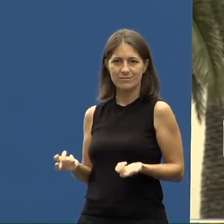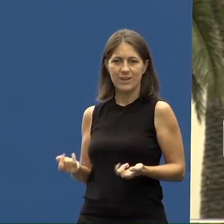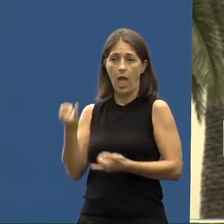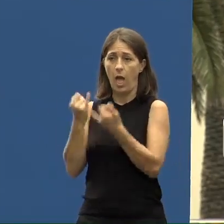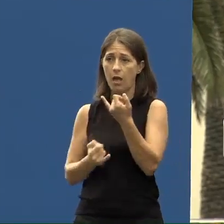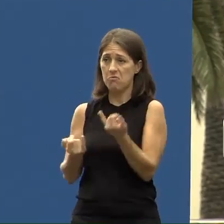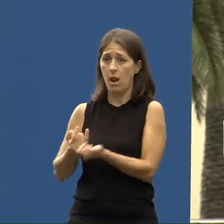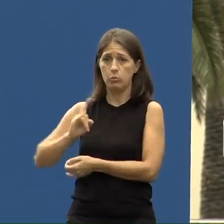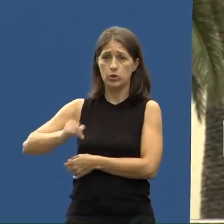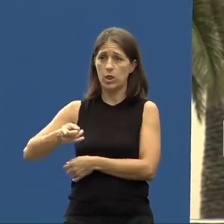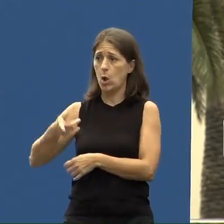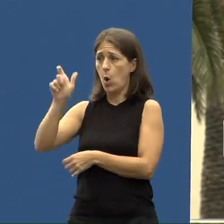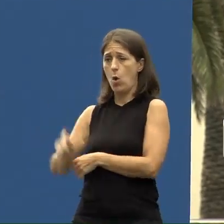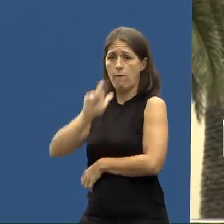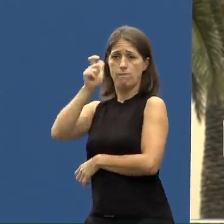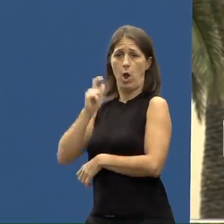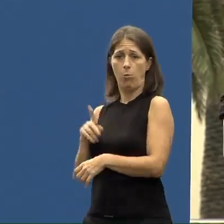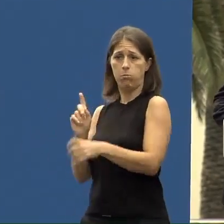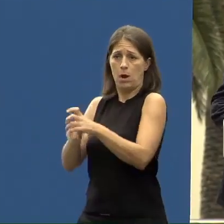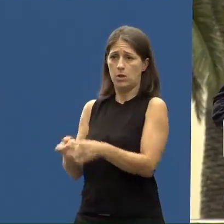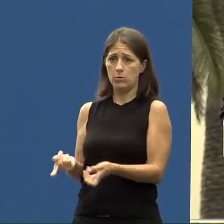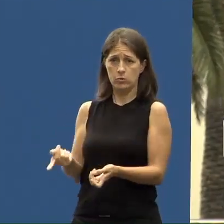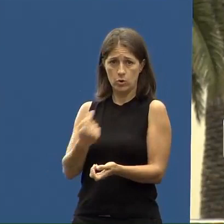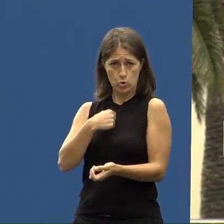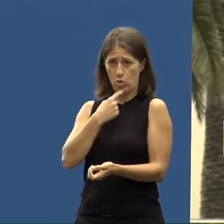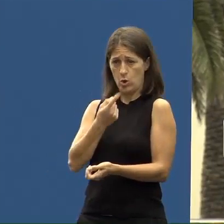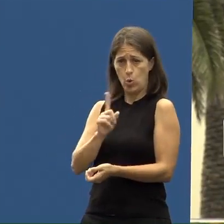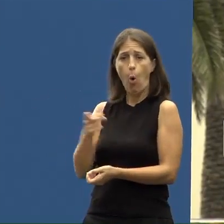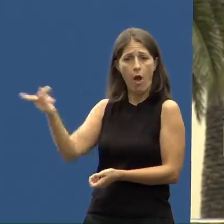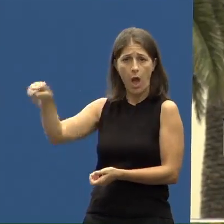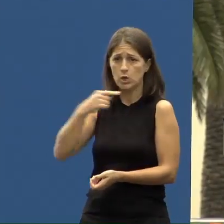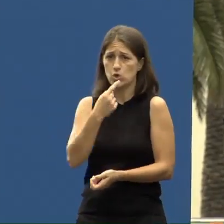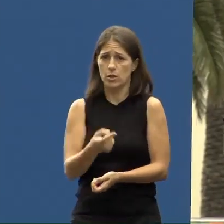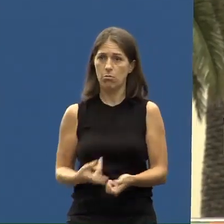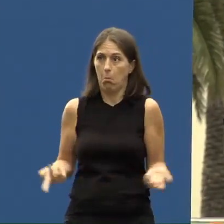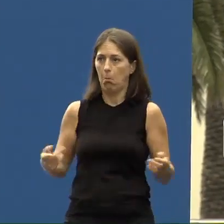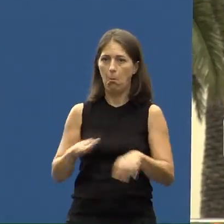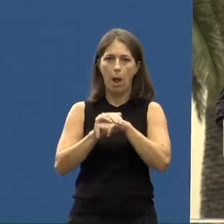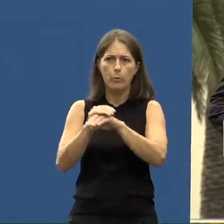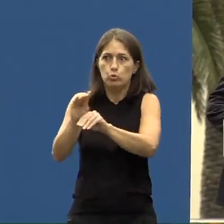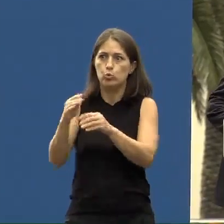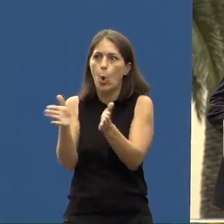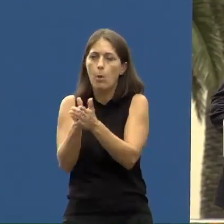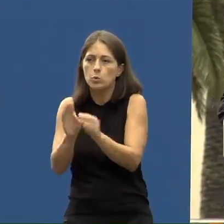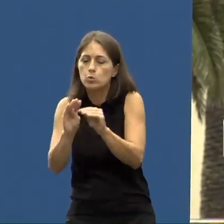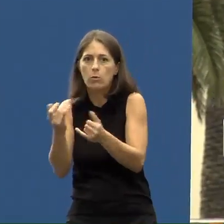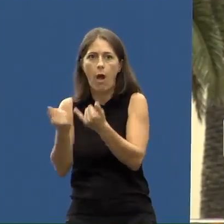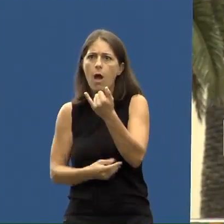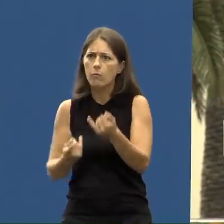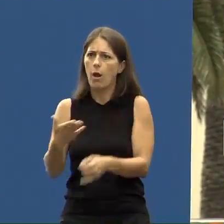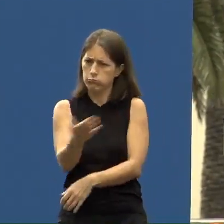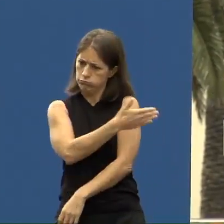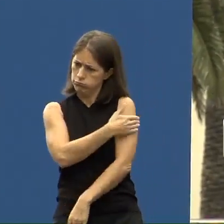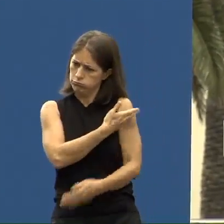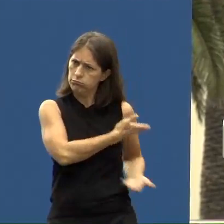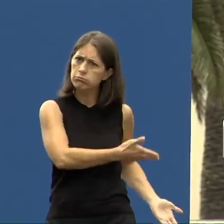forma parte Atila Núñez Feijóo. Non o digo, dicen eles. Se son os teus amigos e compañeros de partido, súbeos aos